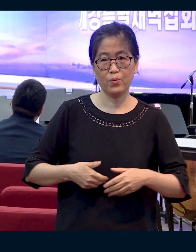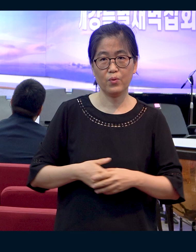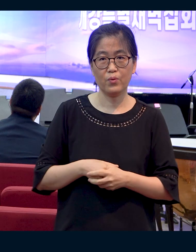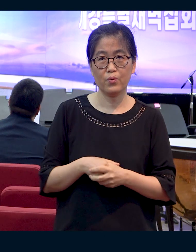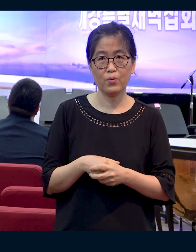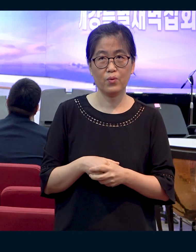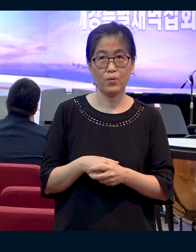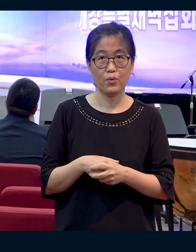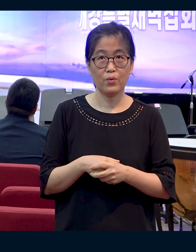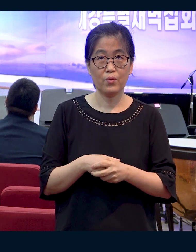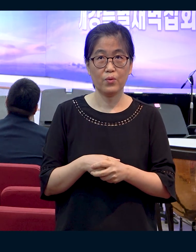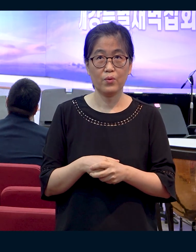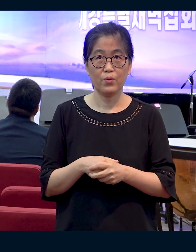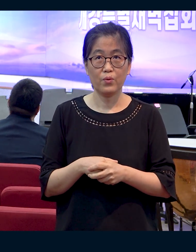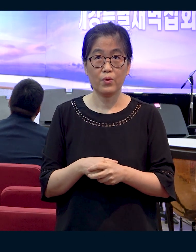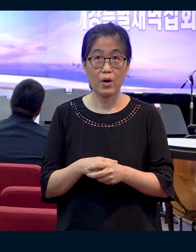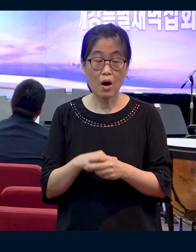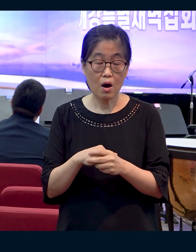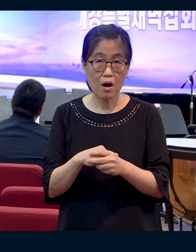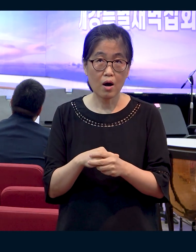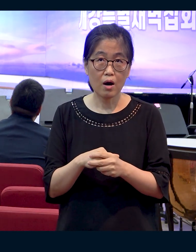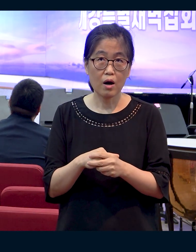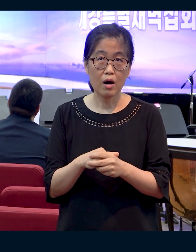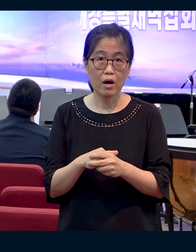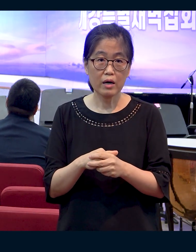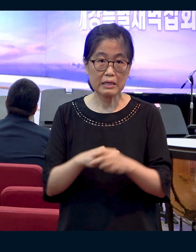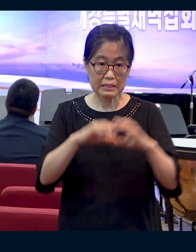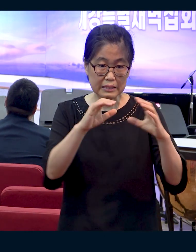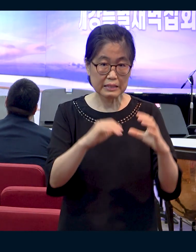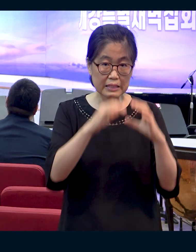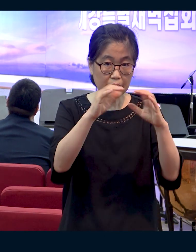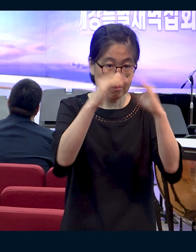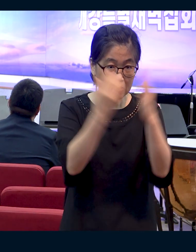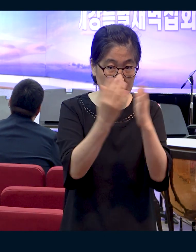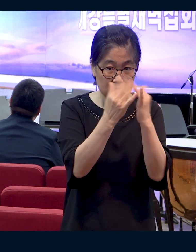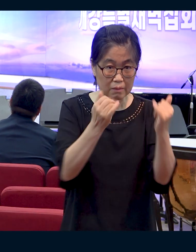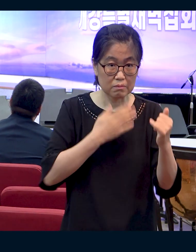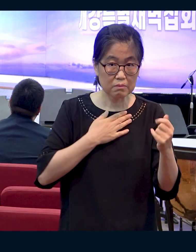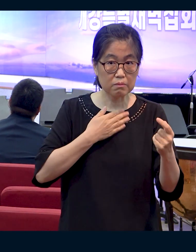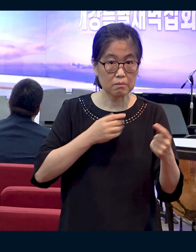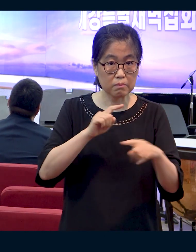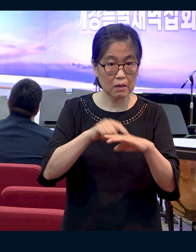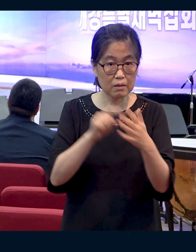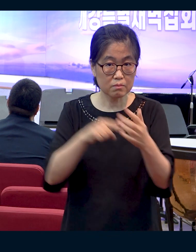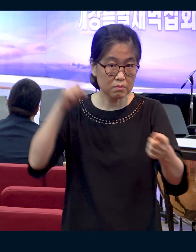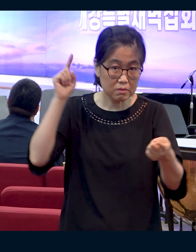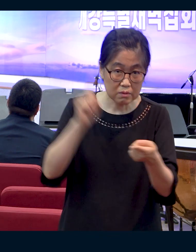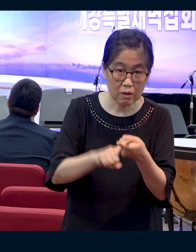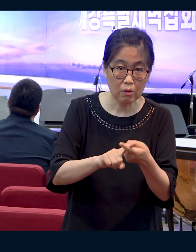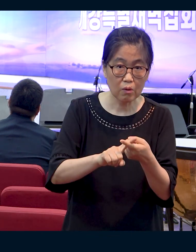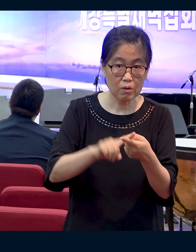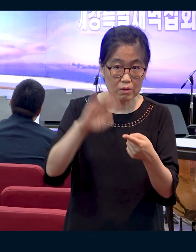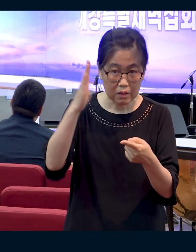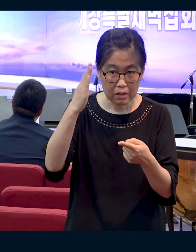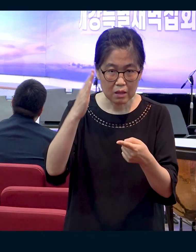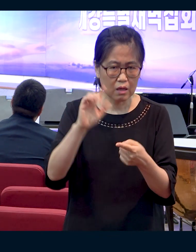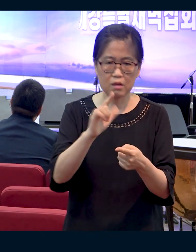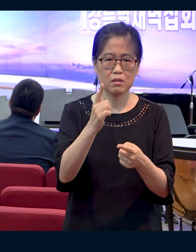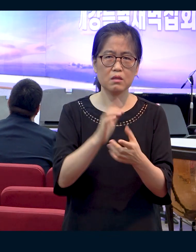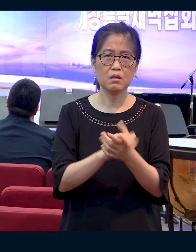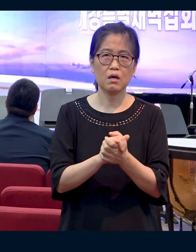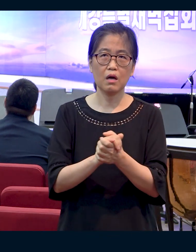것이죠. 여러분, 세상 없는 사람도 그렇죠, 우리 마음에 들 수가 없어요. 그런데 우리가 대속의 은혜를 온전히